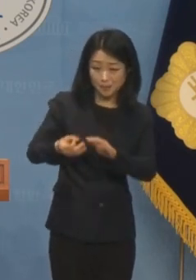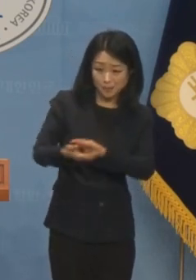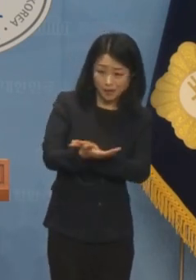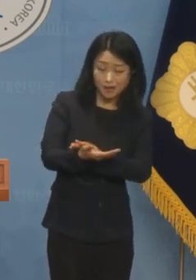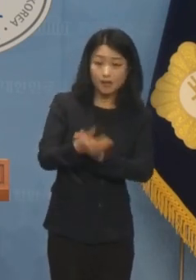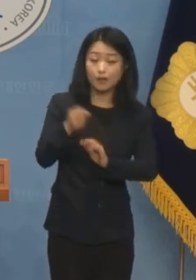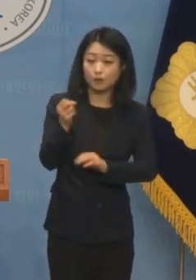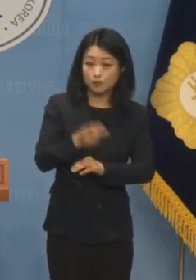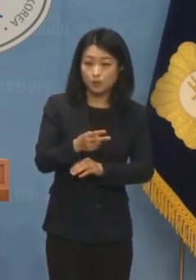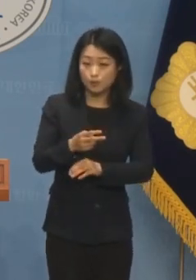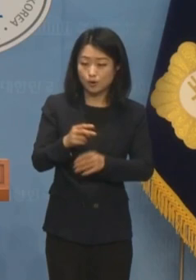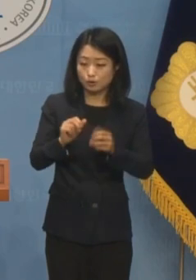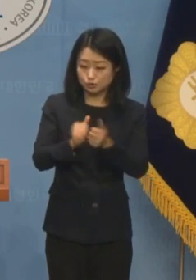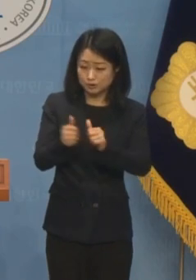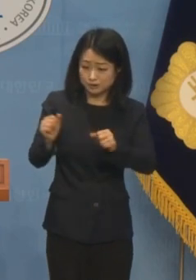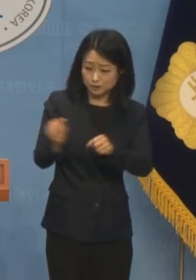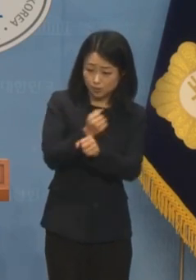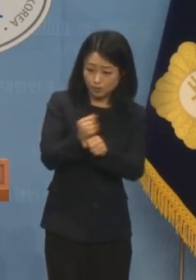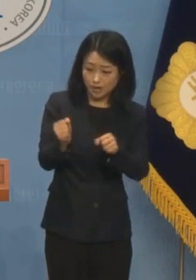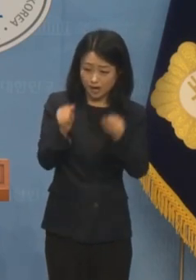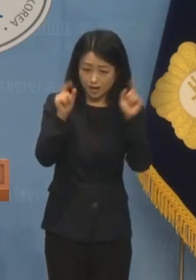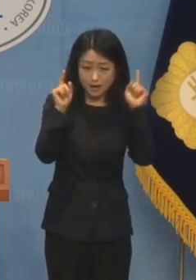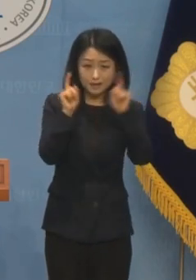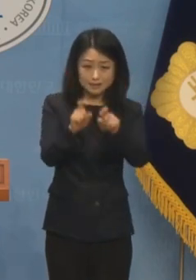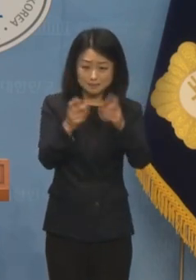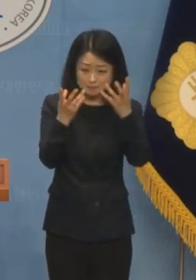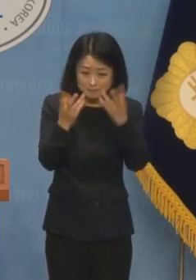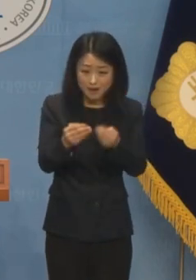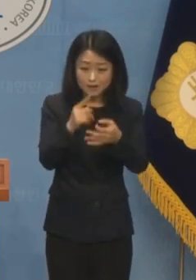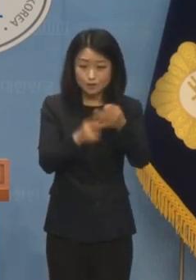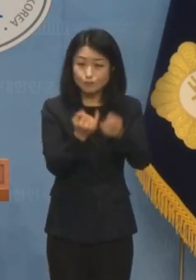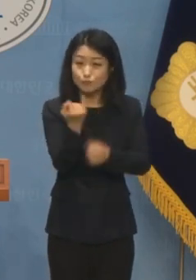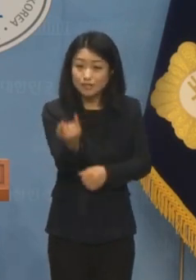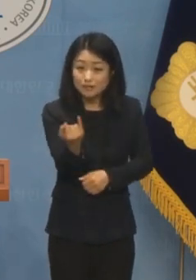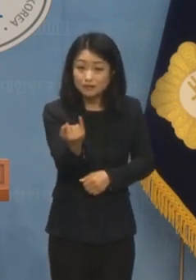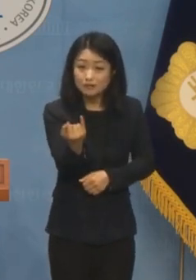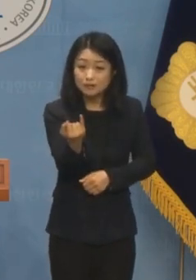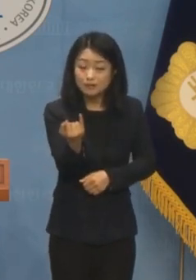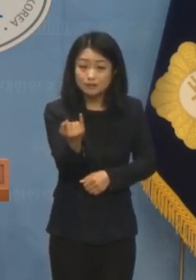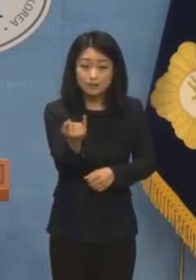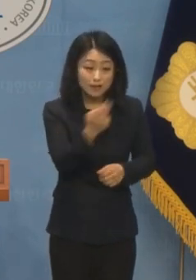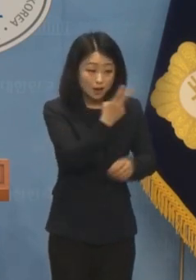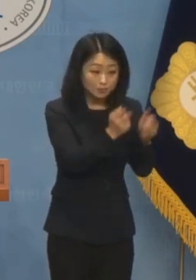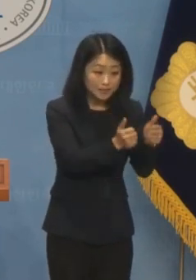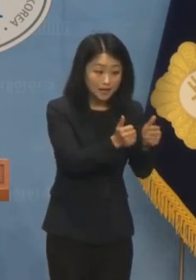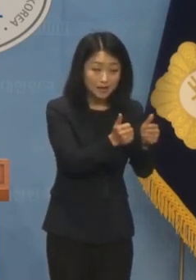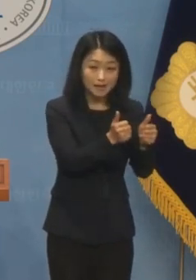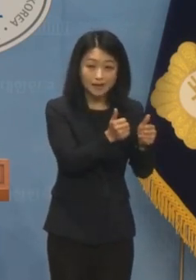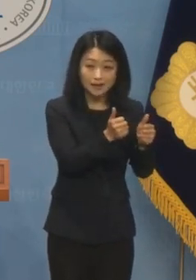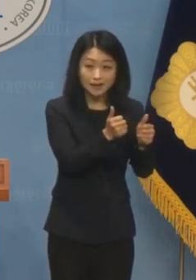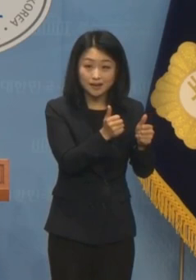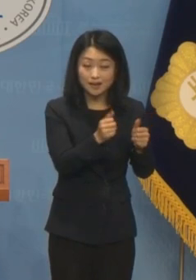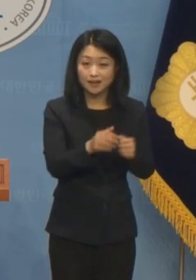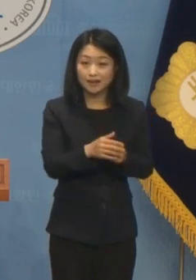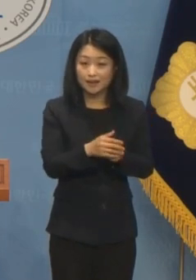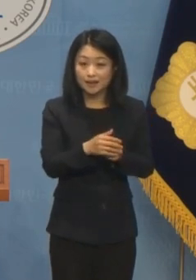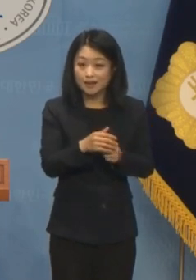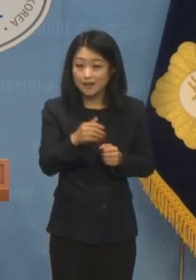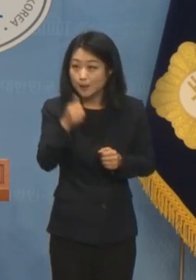여사를 둘러싼 숱한 의혹에도 검찰은 김 여사의 이름만 나오면 고양이 앞에